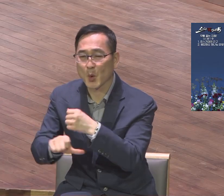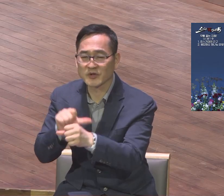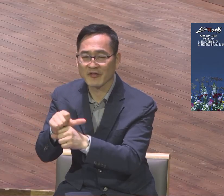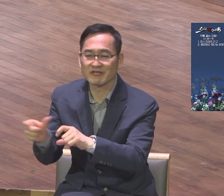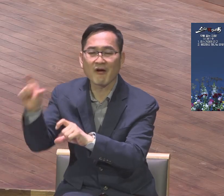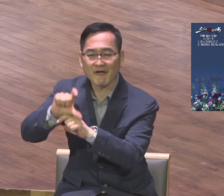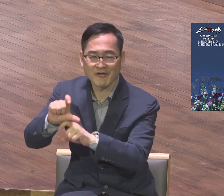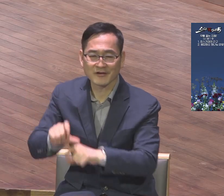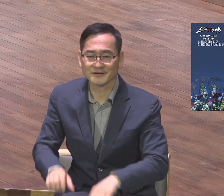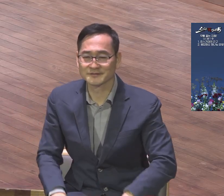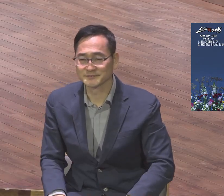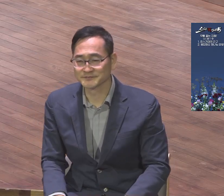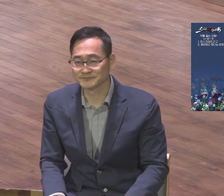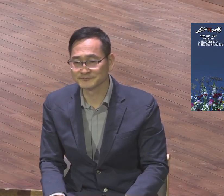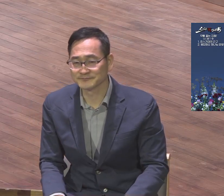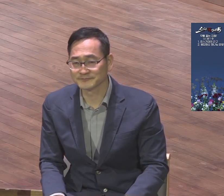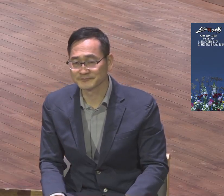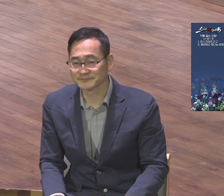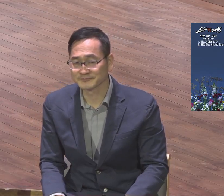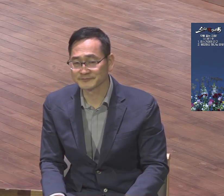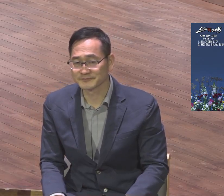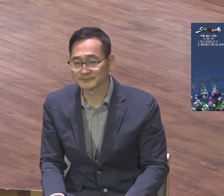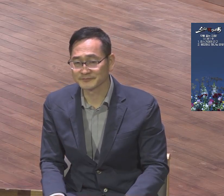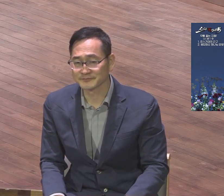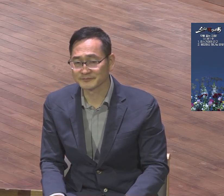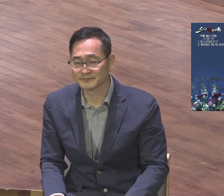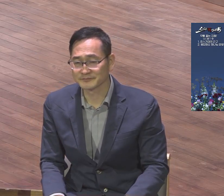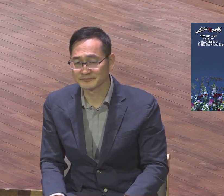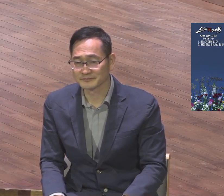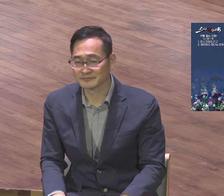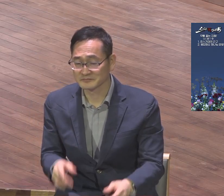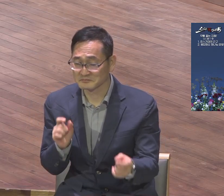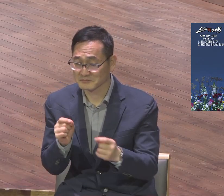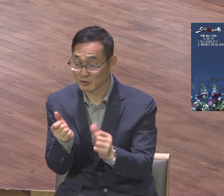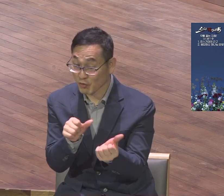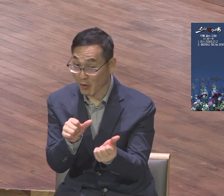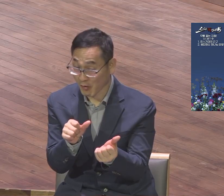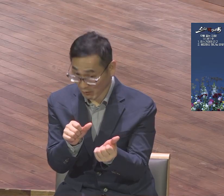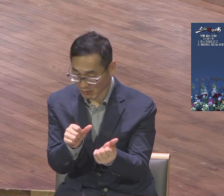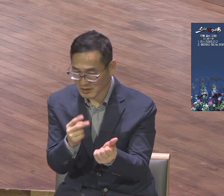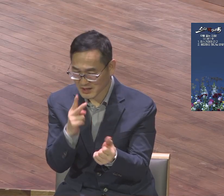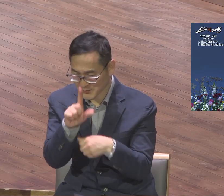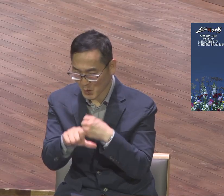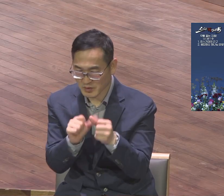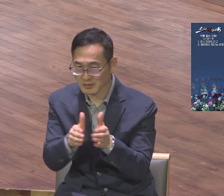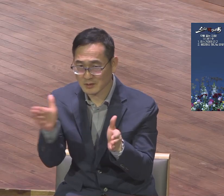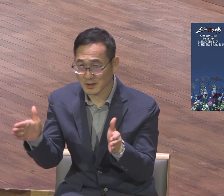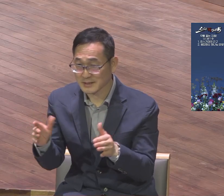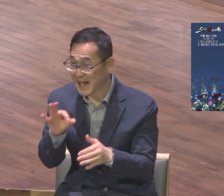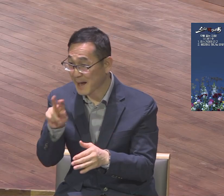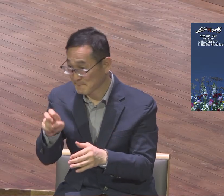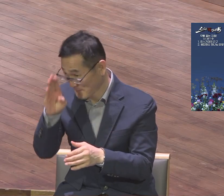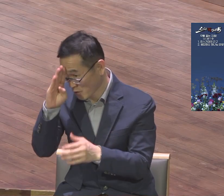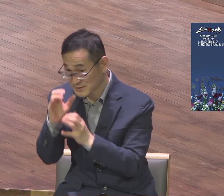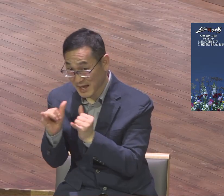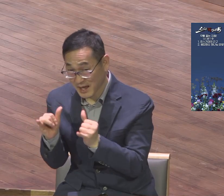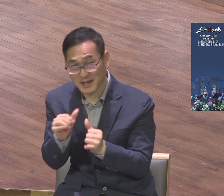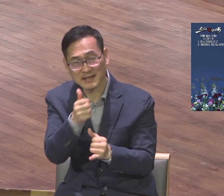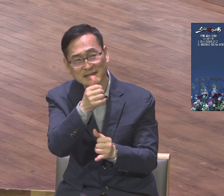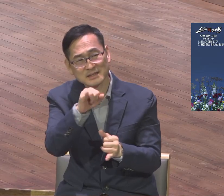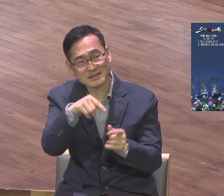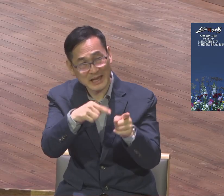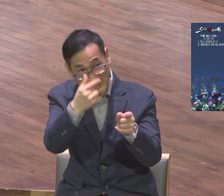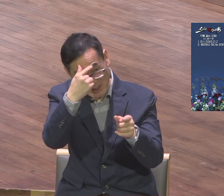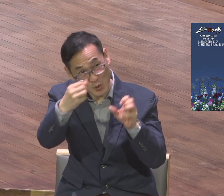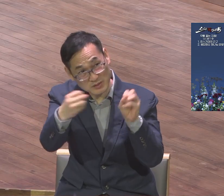15년을 연장했어요. 15년 죽을 병을 15년 더 연장. 15년. 우리 암환자들 기도하세요. 하나님 히스기야 기도를 들으시오.